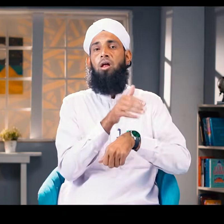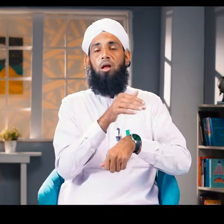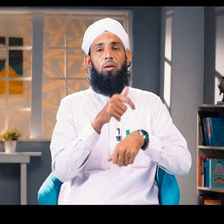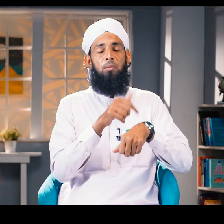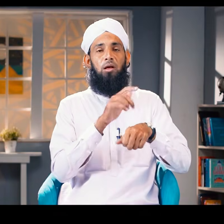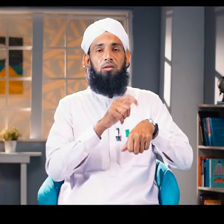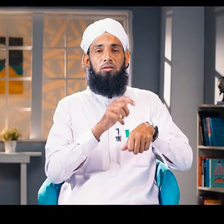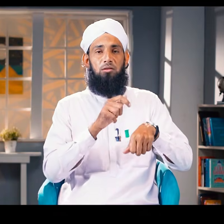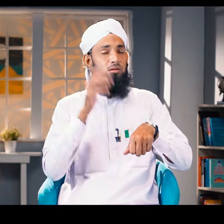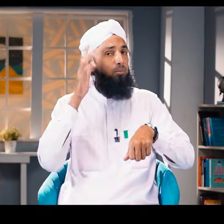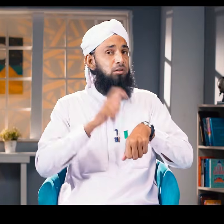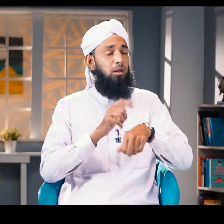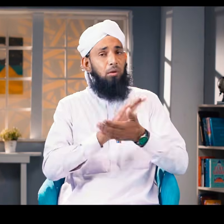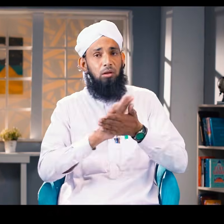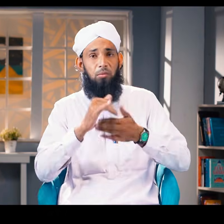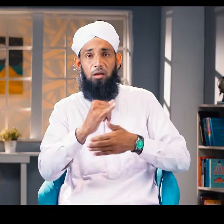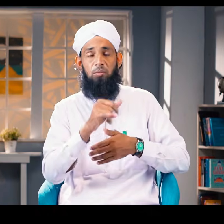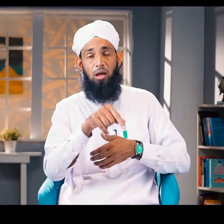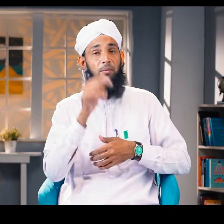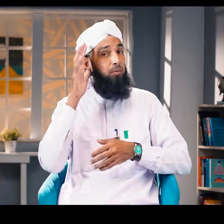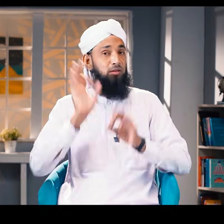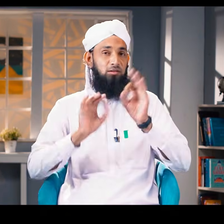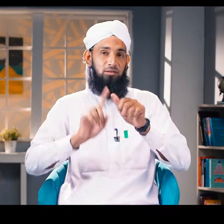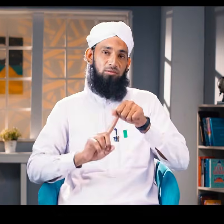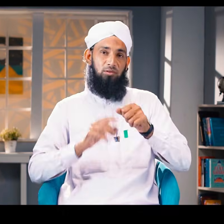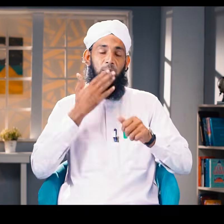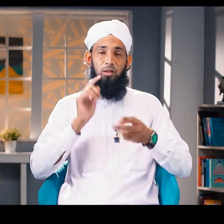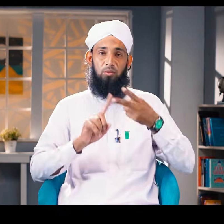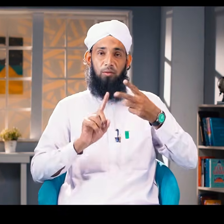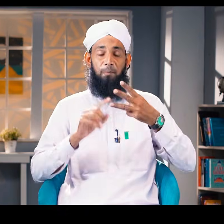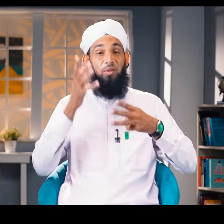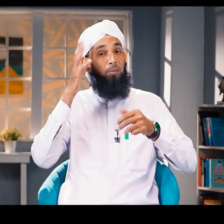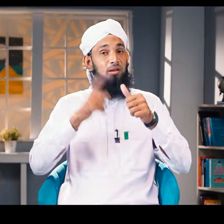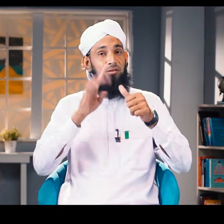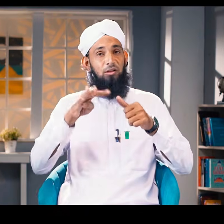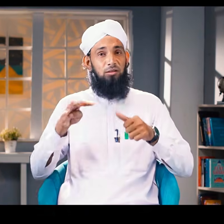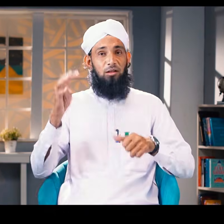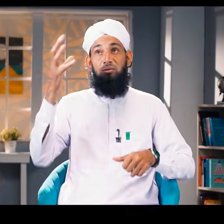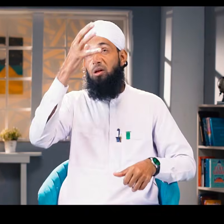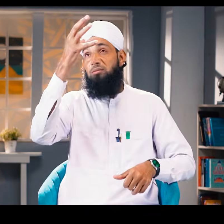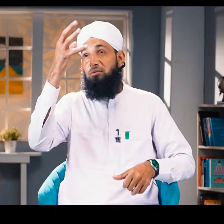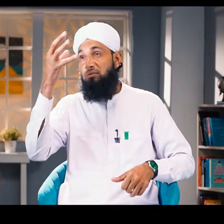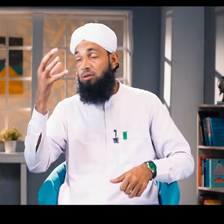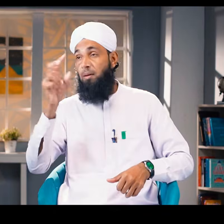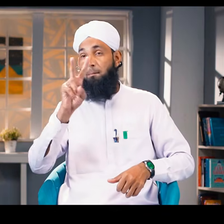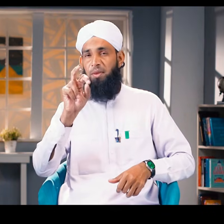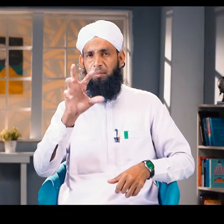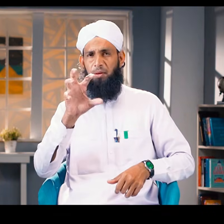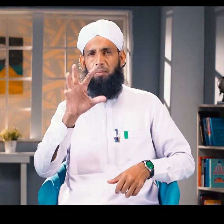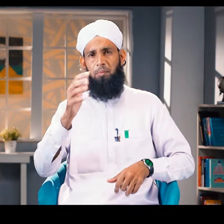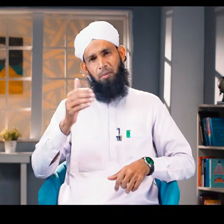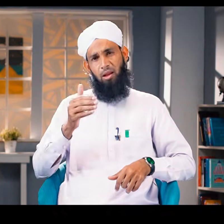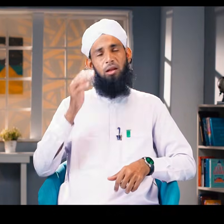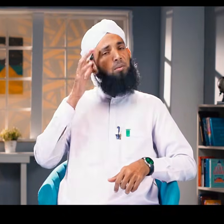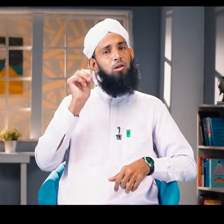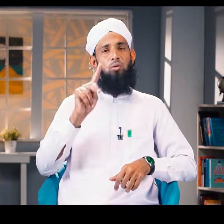میں آ جاتا ہے کہ سورج ڈوبنے سے 20-25 منٹ پہلے پڑھ لے، اگر اتنا وقت